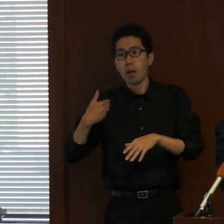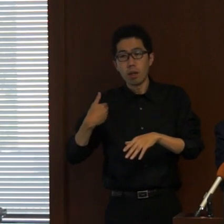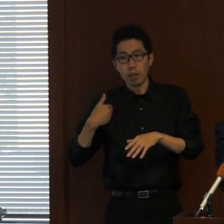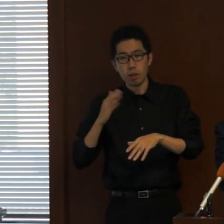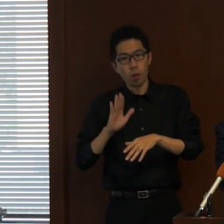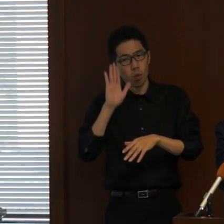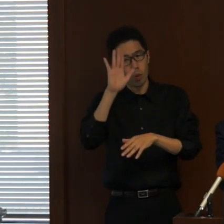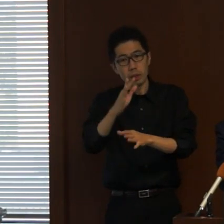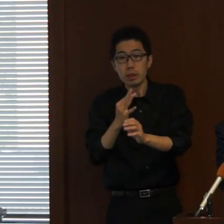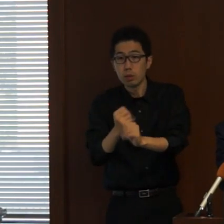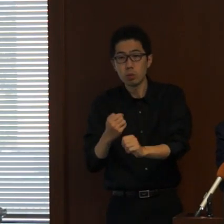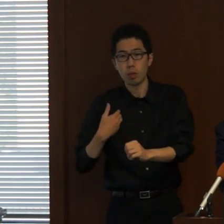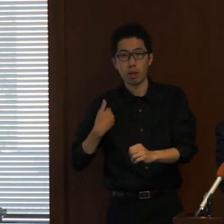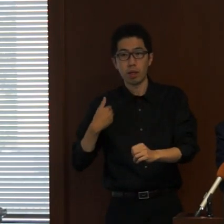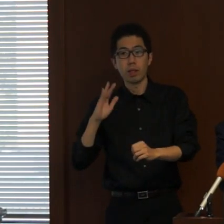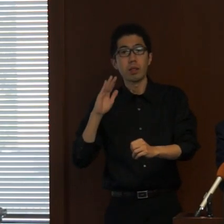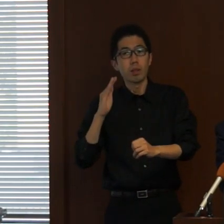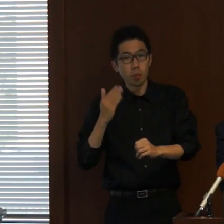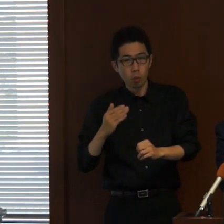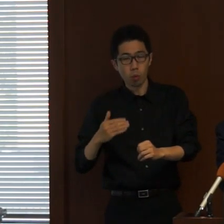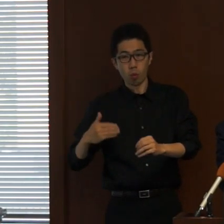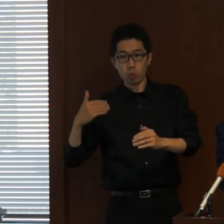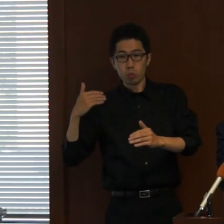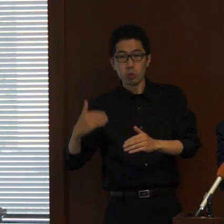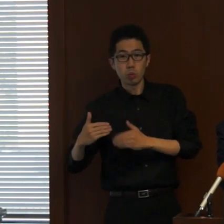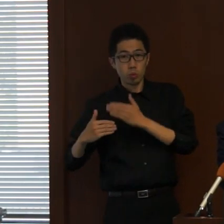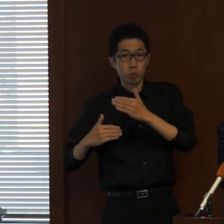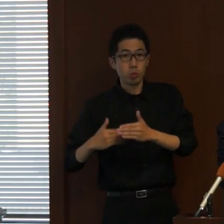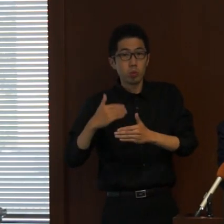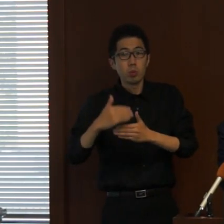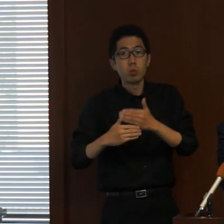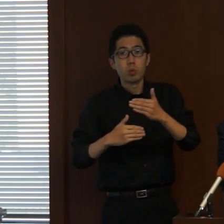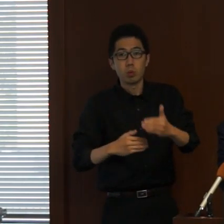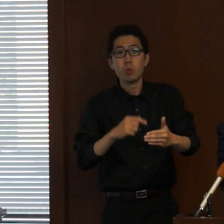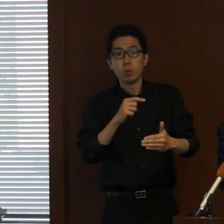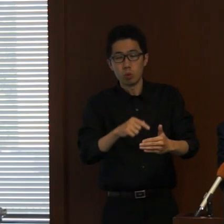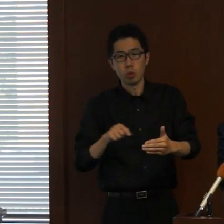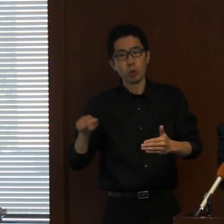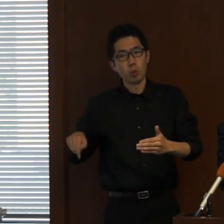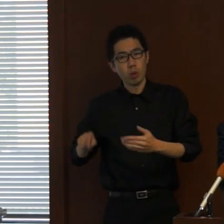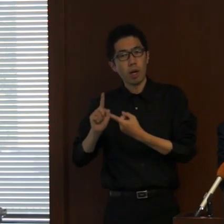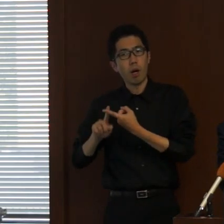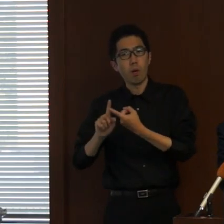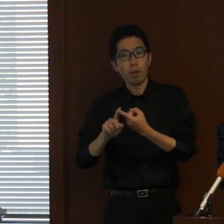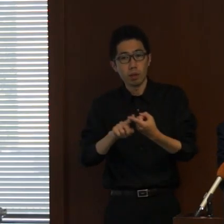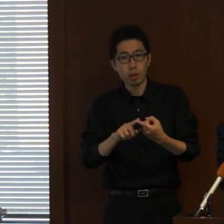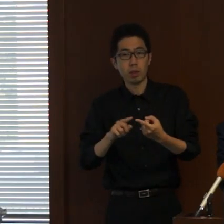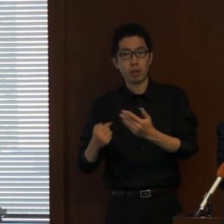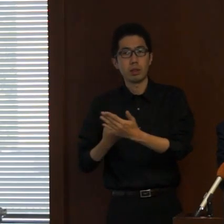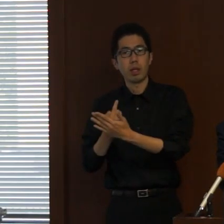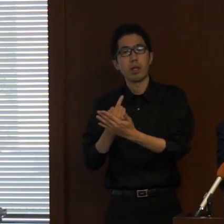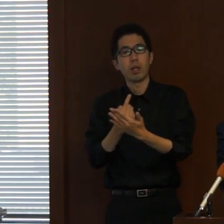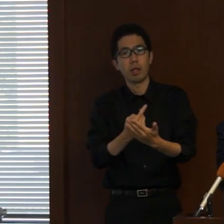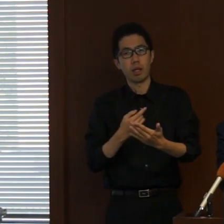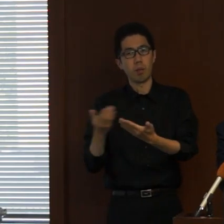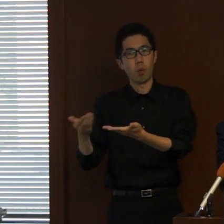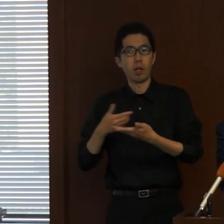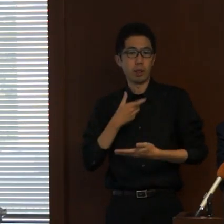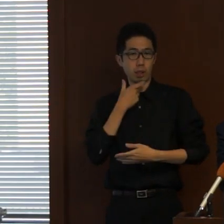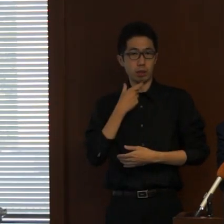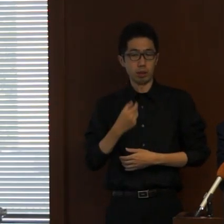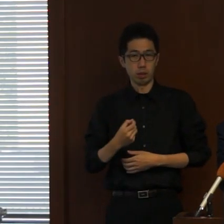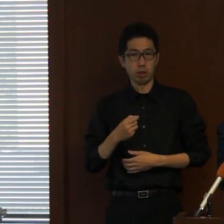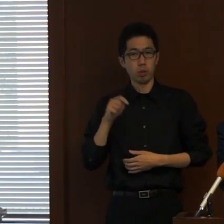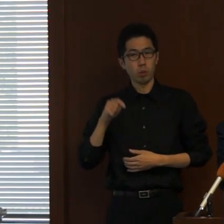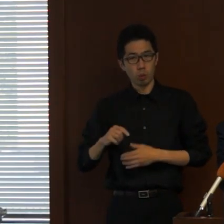だけれども、順次ですね、それぞれのスタイルでこの文化祭に参加していただくっていう形になっていくん